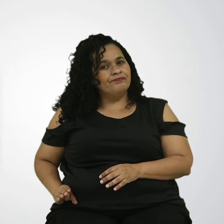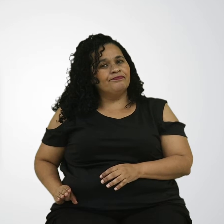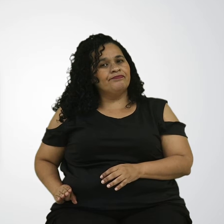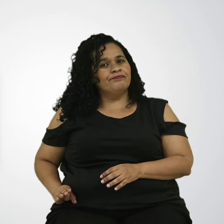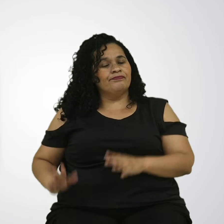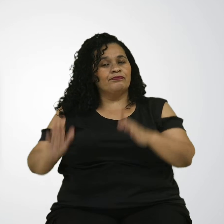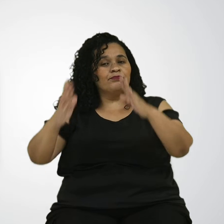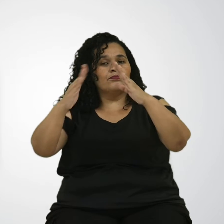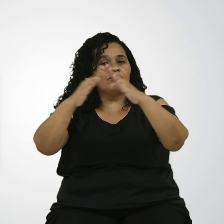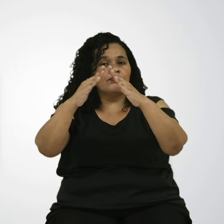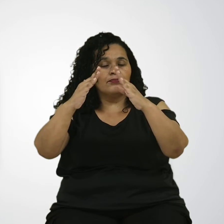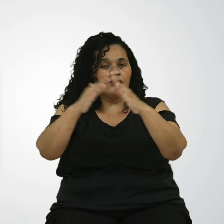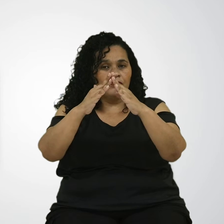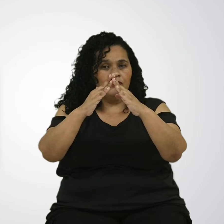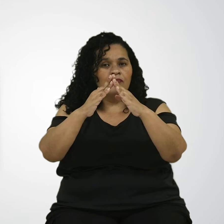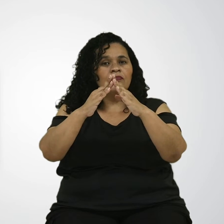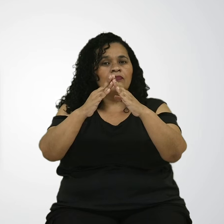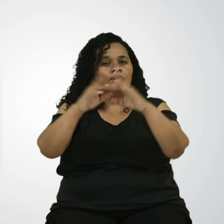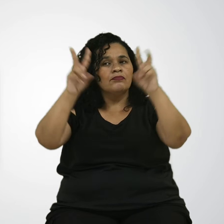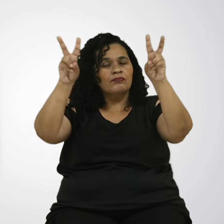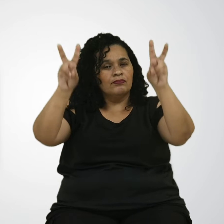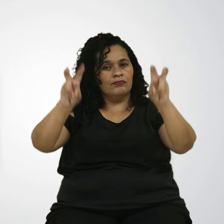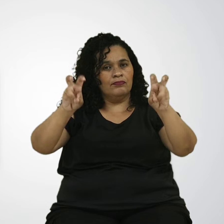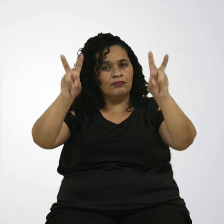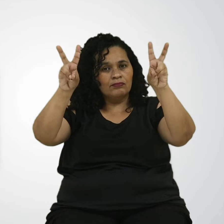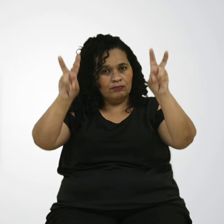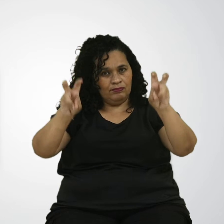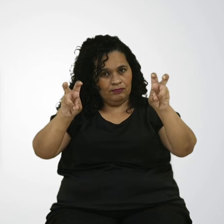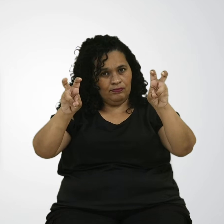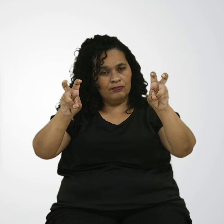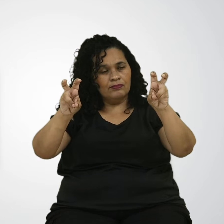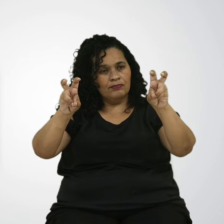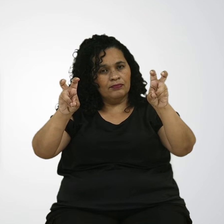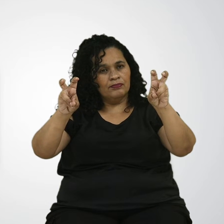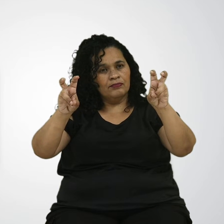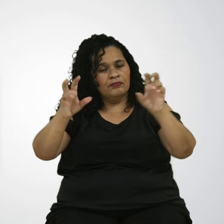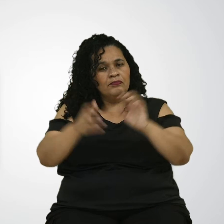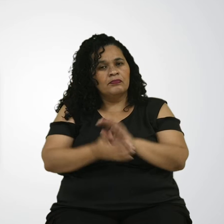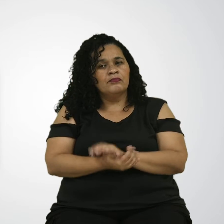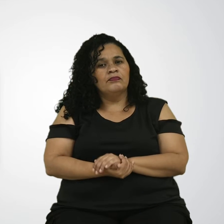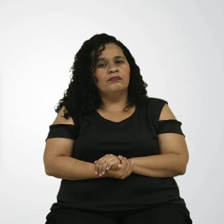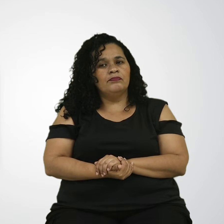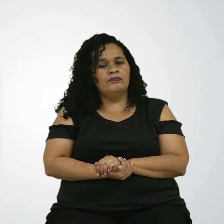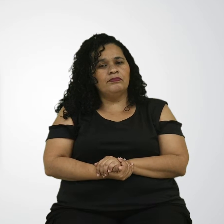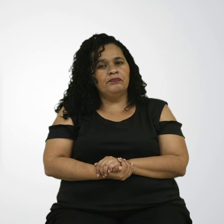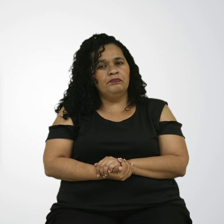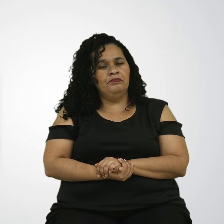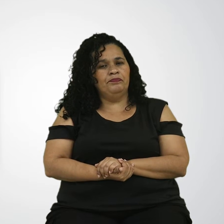onde Cristo está, esse é o nosso tema de hoje, só fazendo aqui um apanhado mais geral,